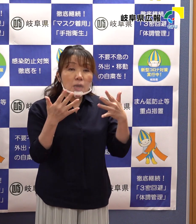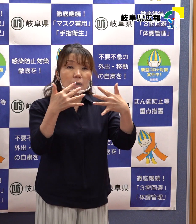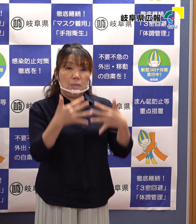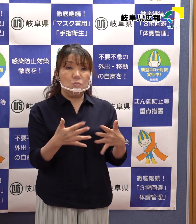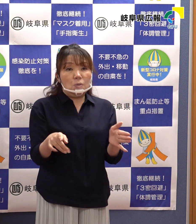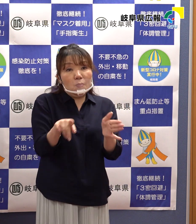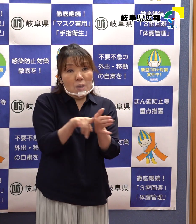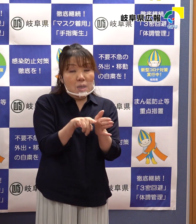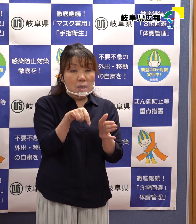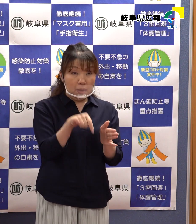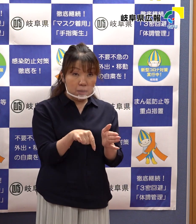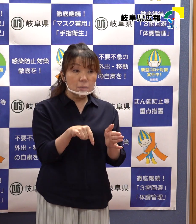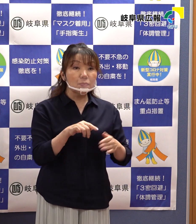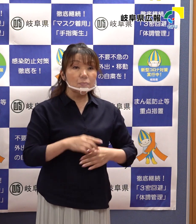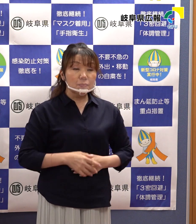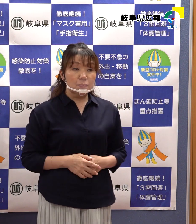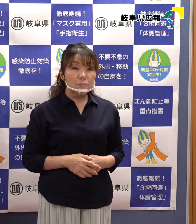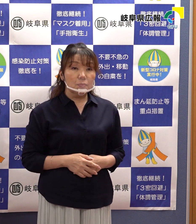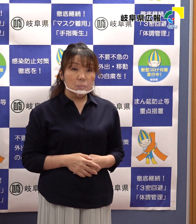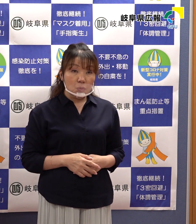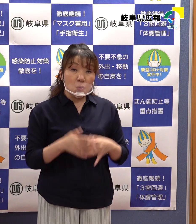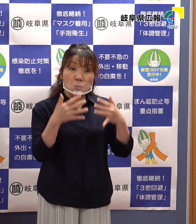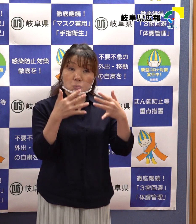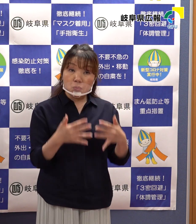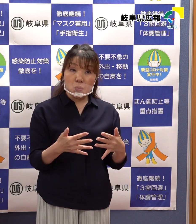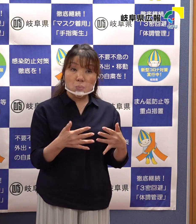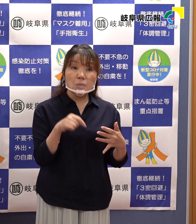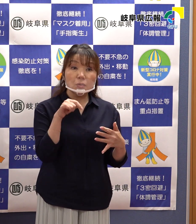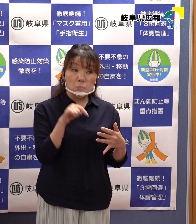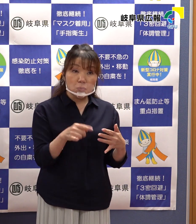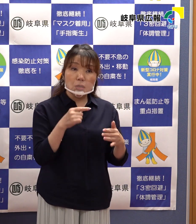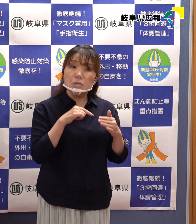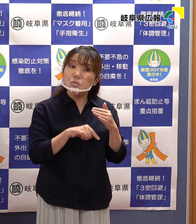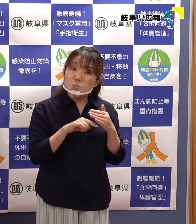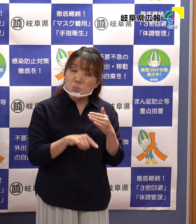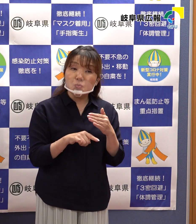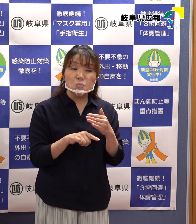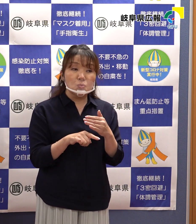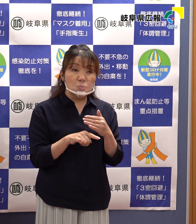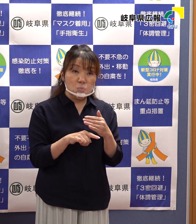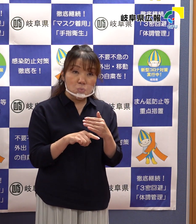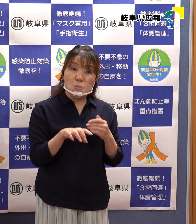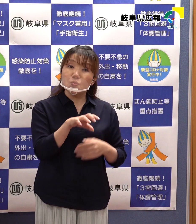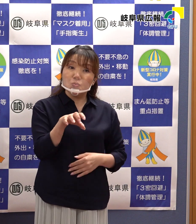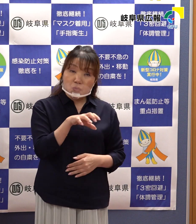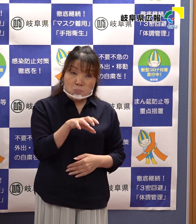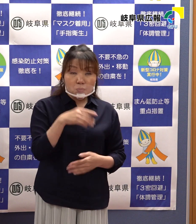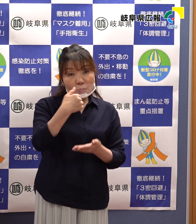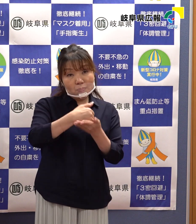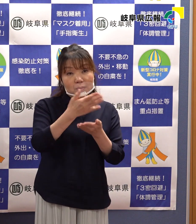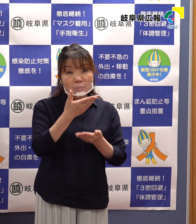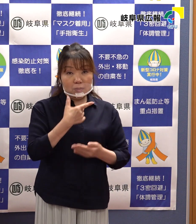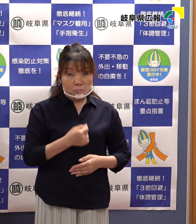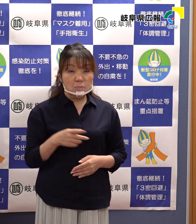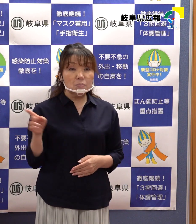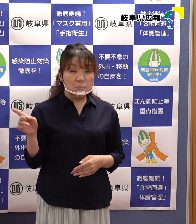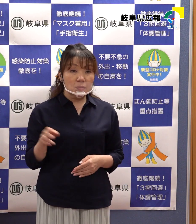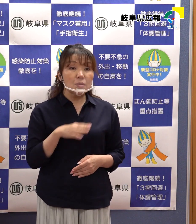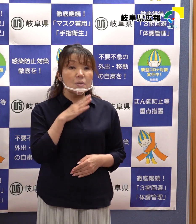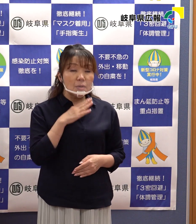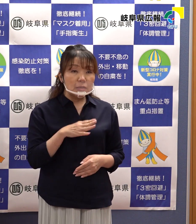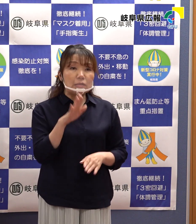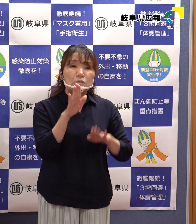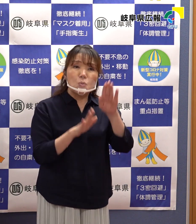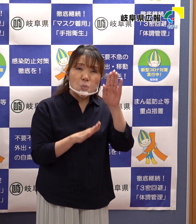けど、これを、条件とした、理由というか、その部分を伝えたんですけど、 やはり事態深刻